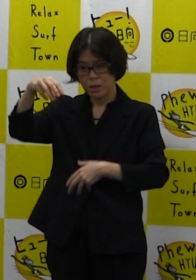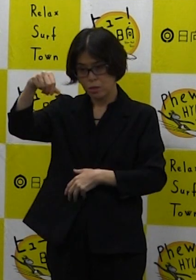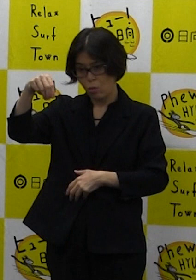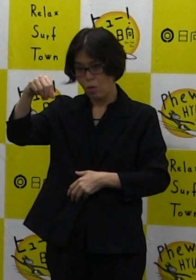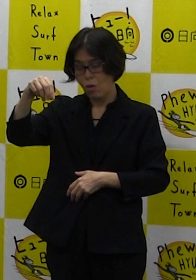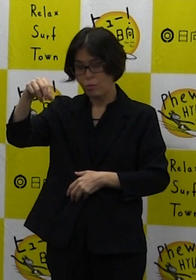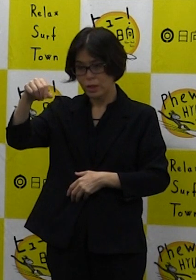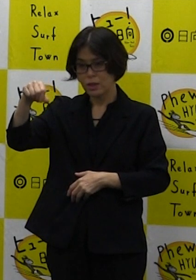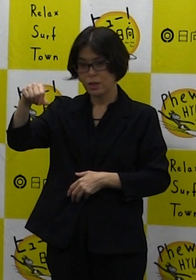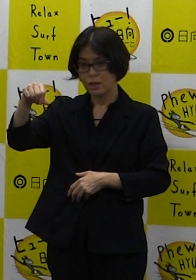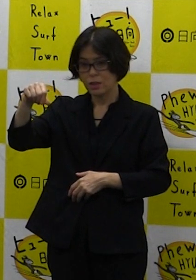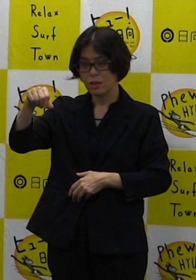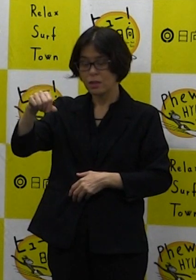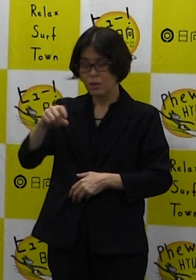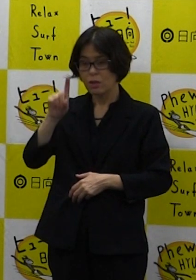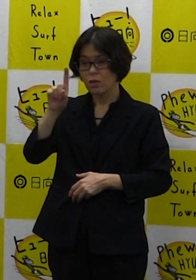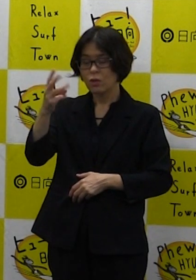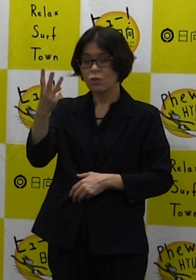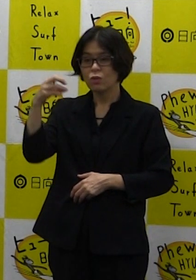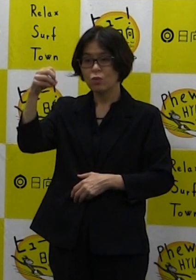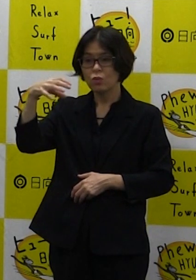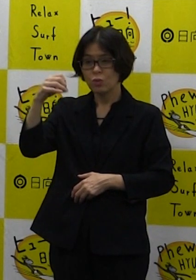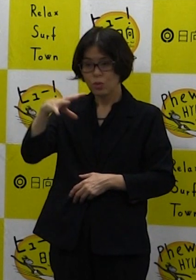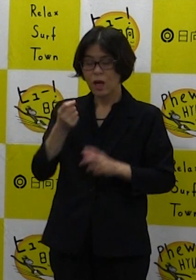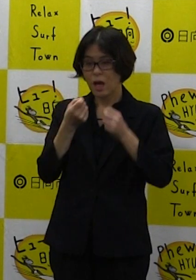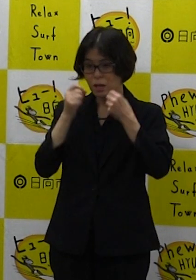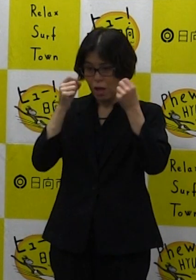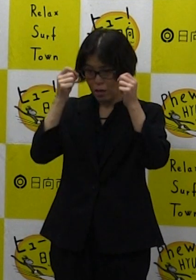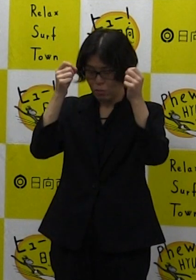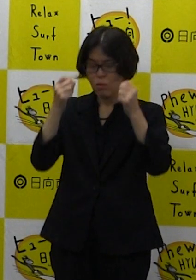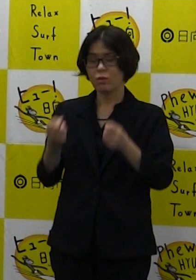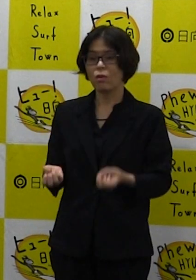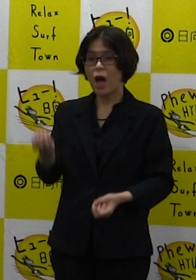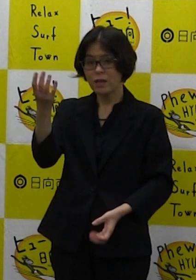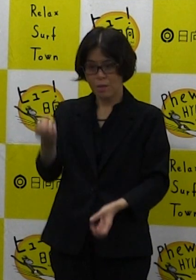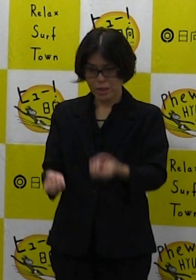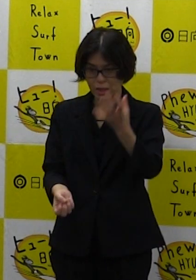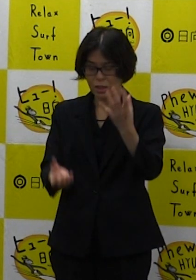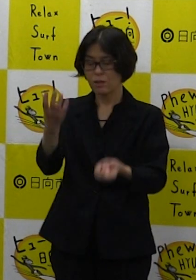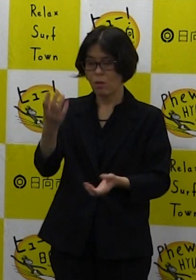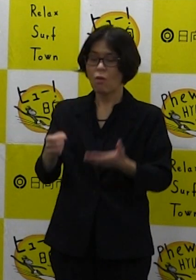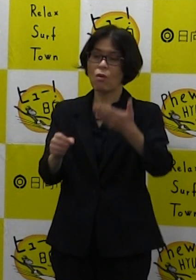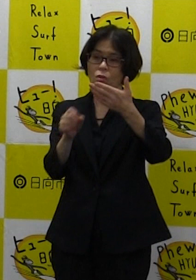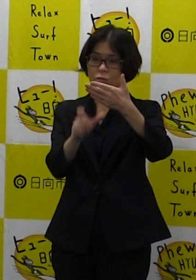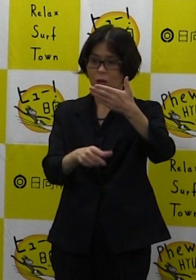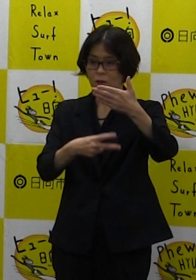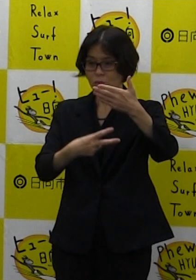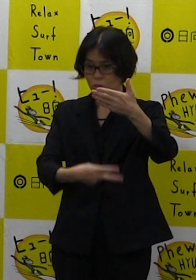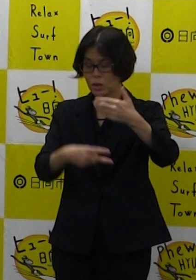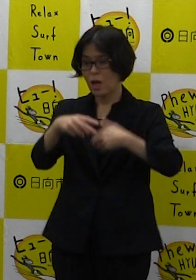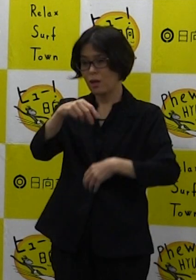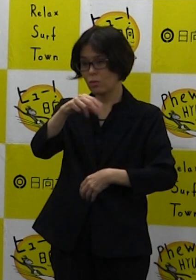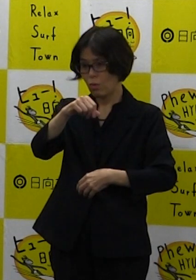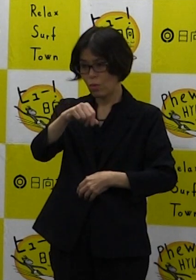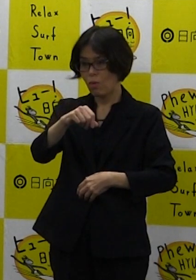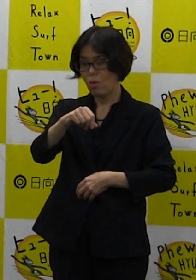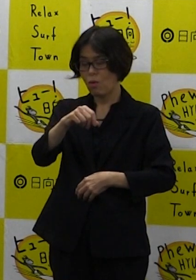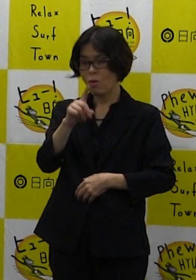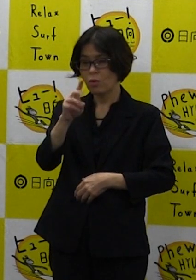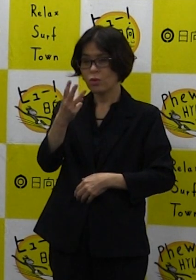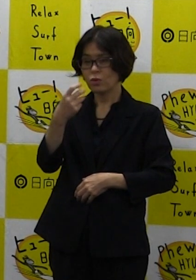に開催するヒューヒューが感動の花火と9月2日土曜日に開催する